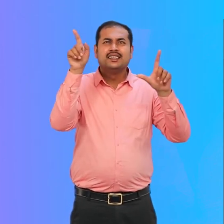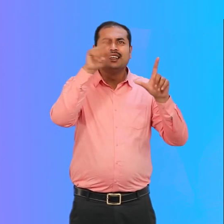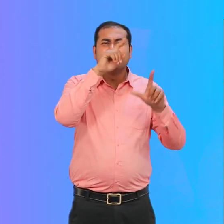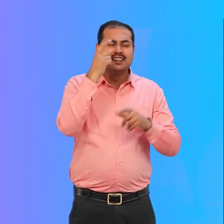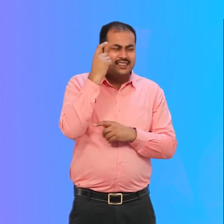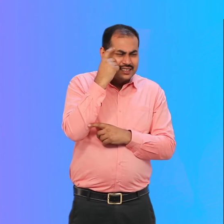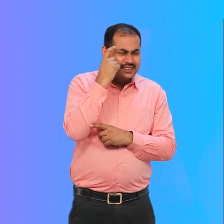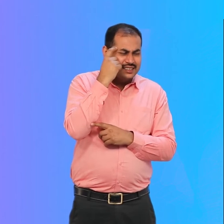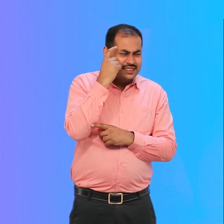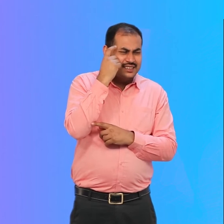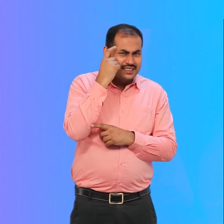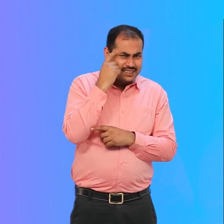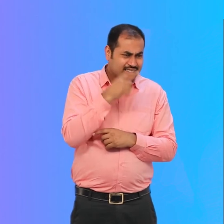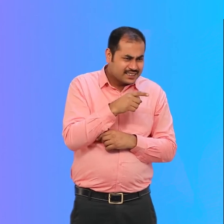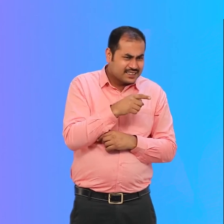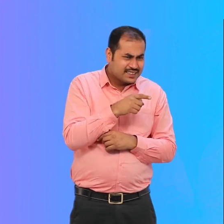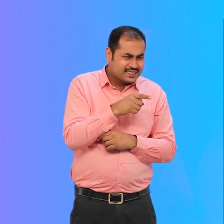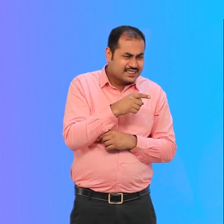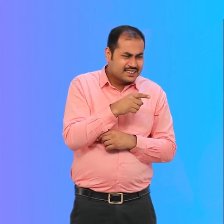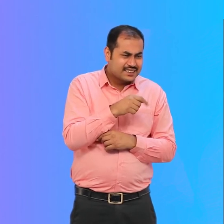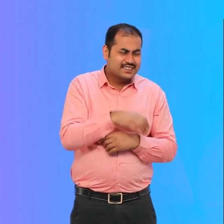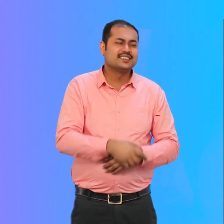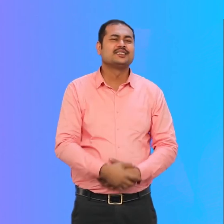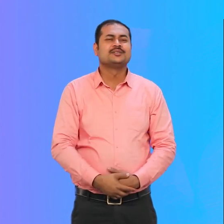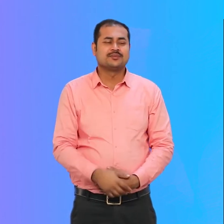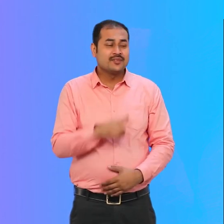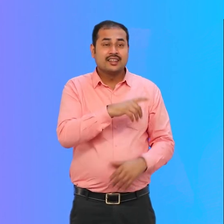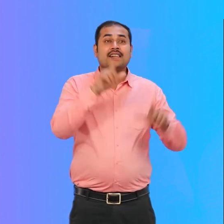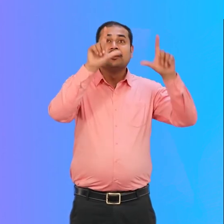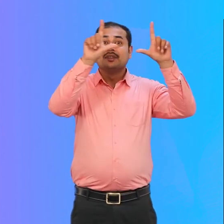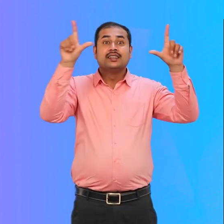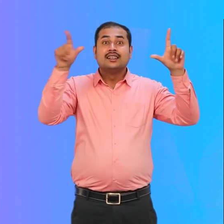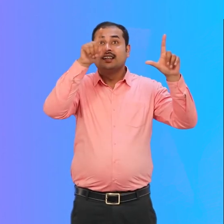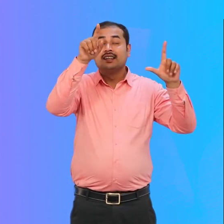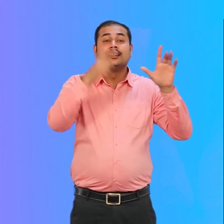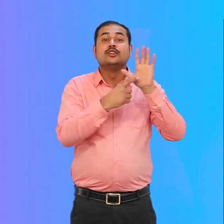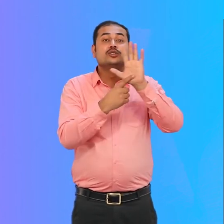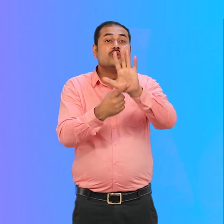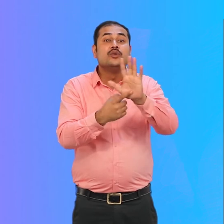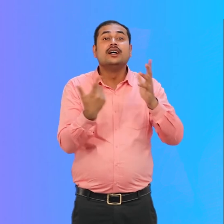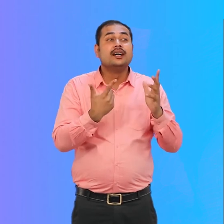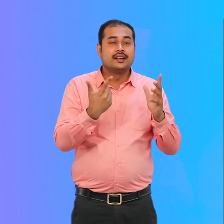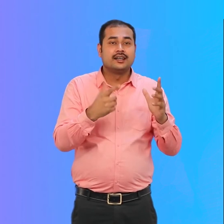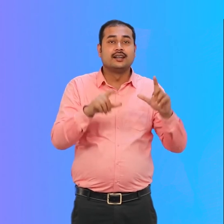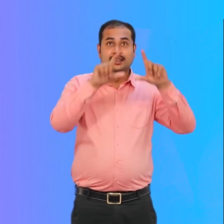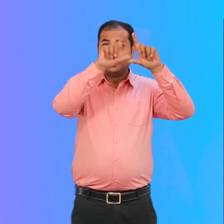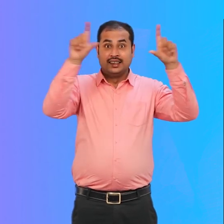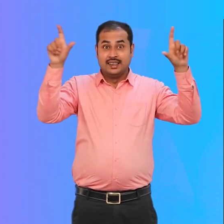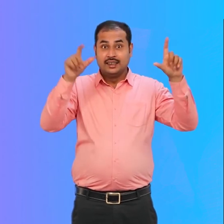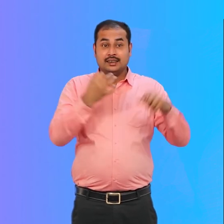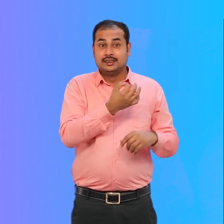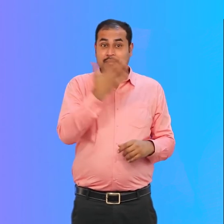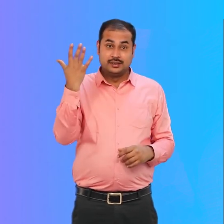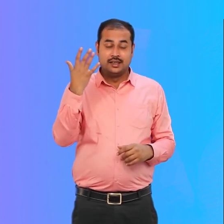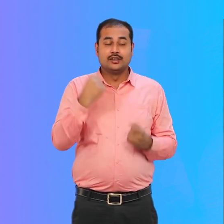है तुम इन स्पीकर्स के बारे में सोच रही हो यह टीचर्स बताते हैं है कि